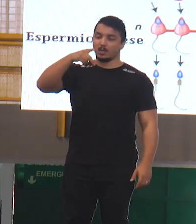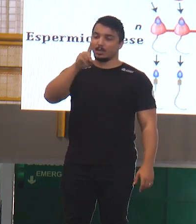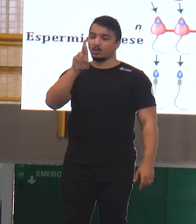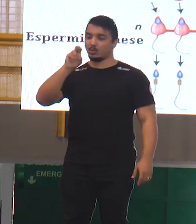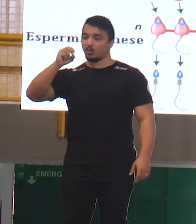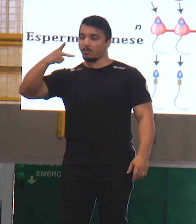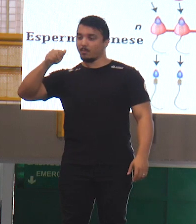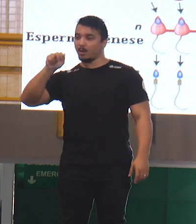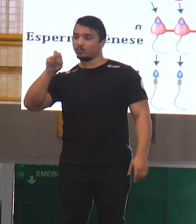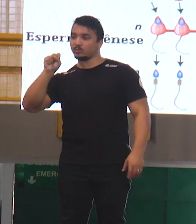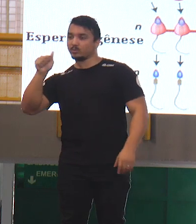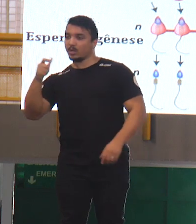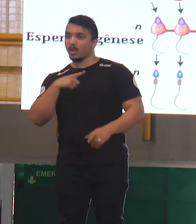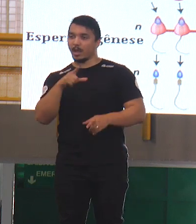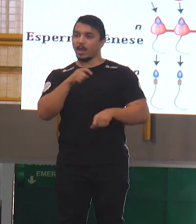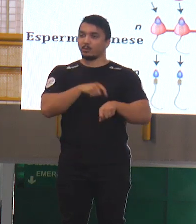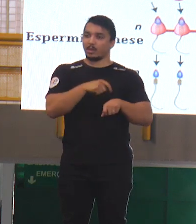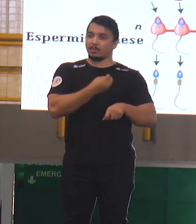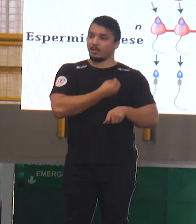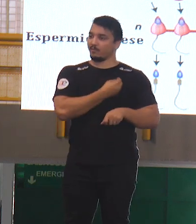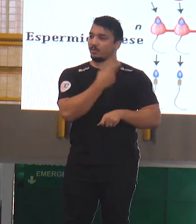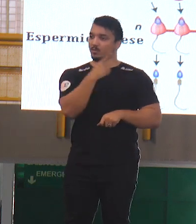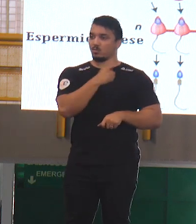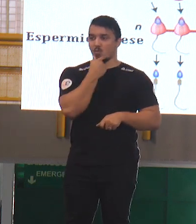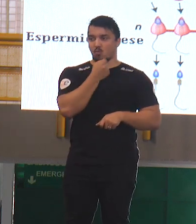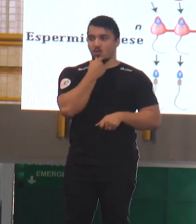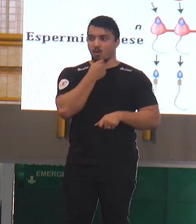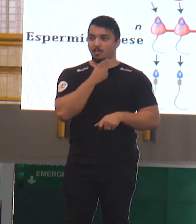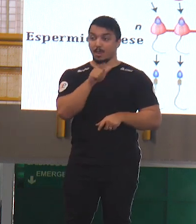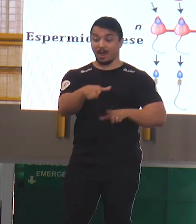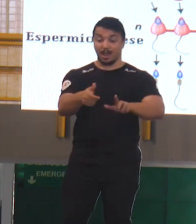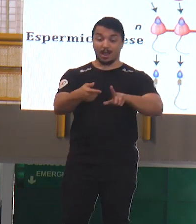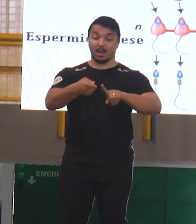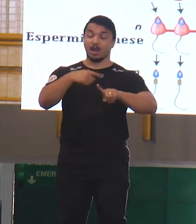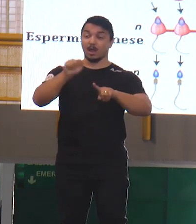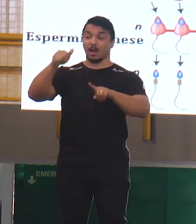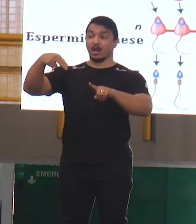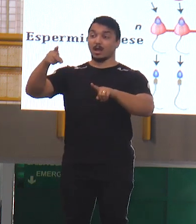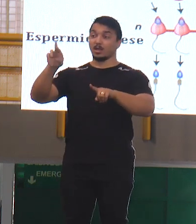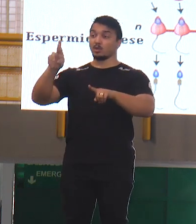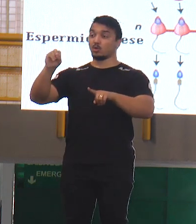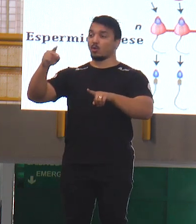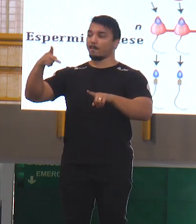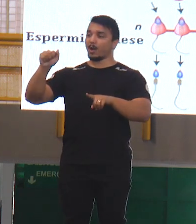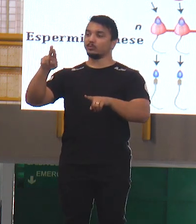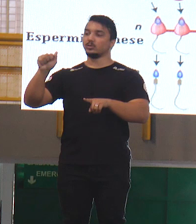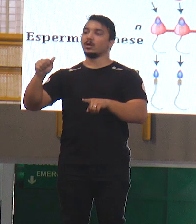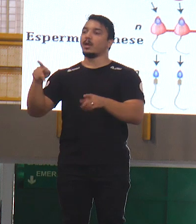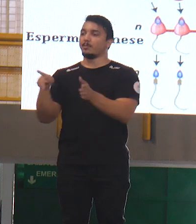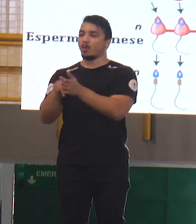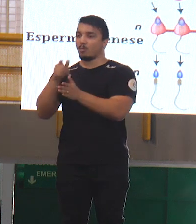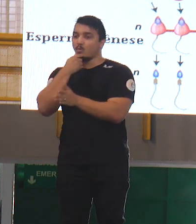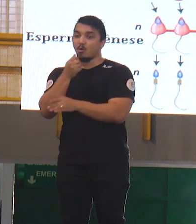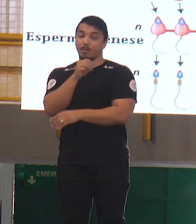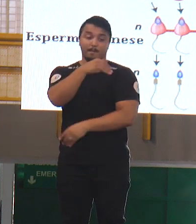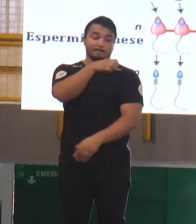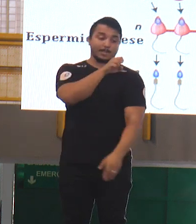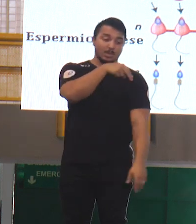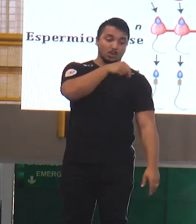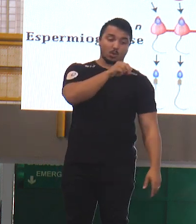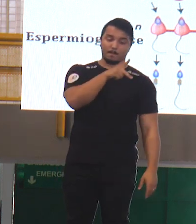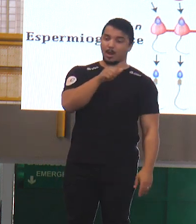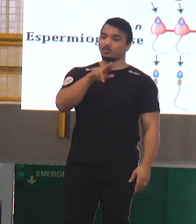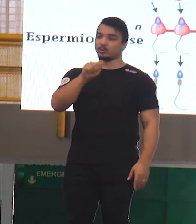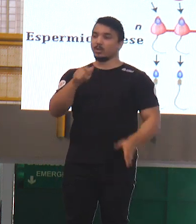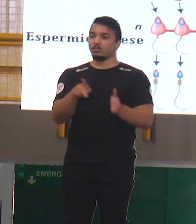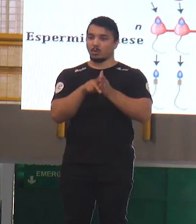do homem. Tá certo? É diferente da menopausa, que a menopausa ela vai surgir por volta dos 45 aos 55